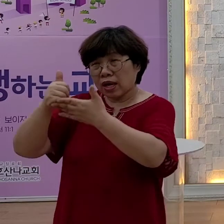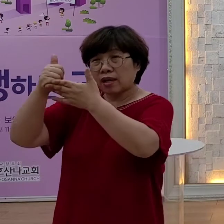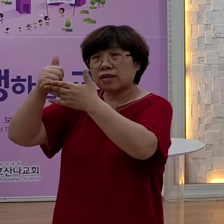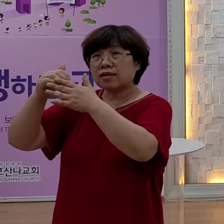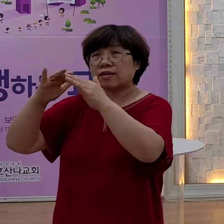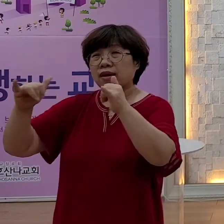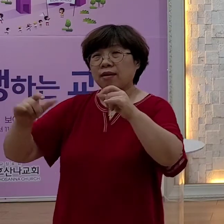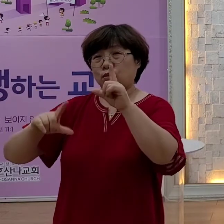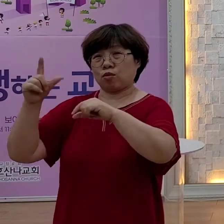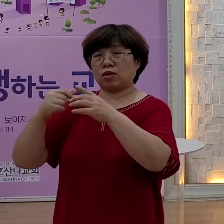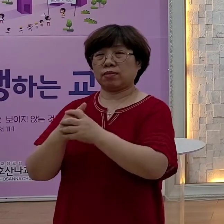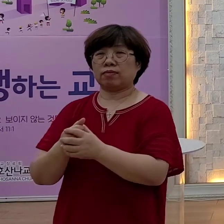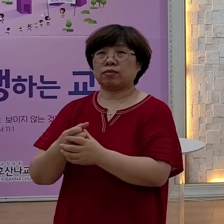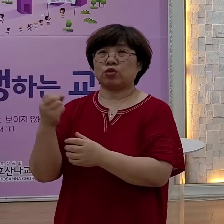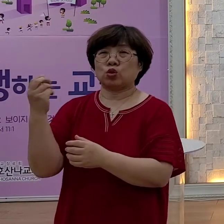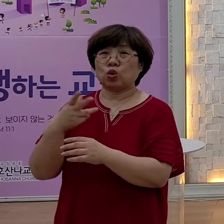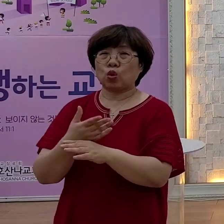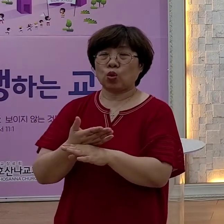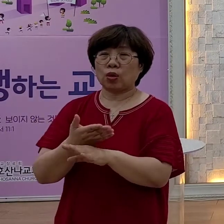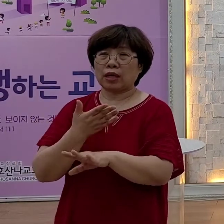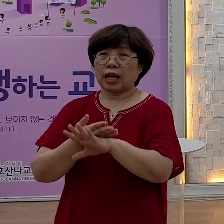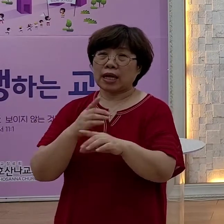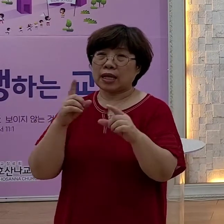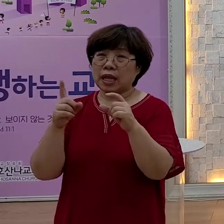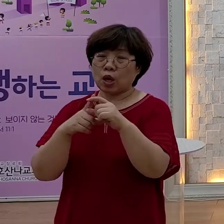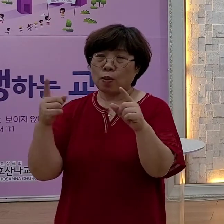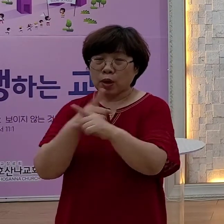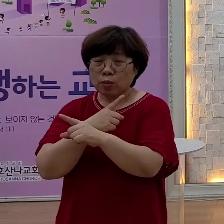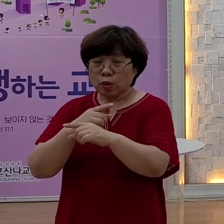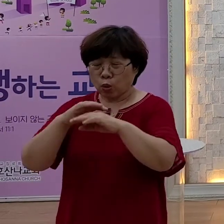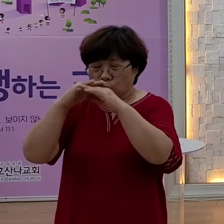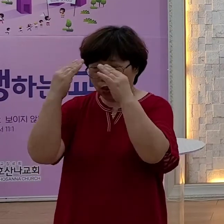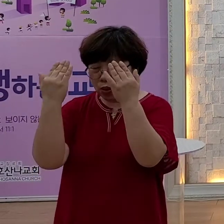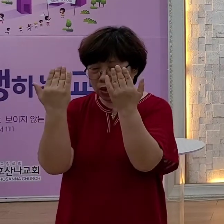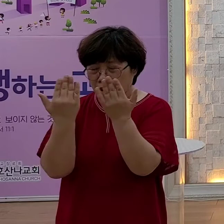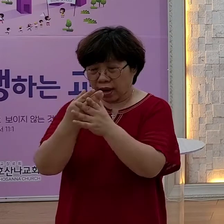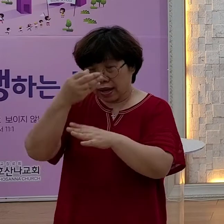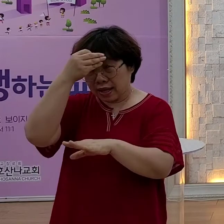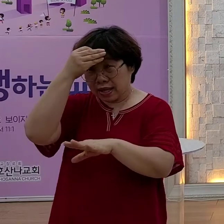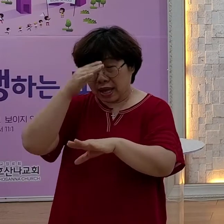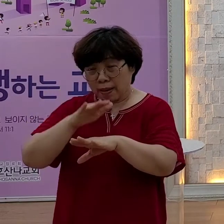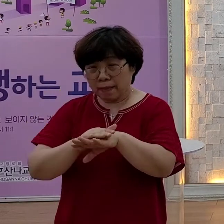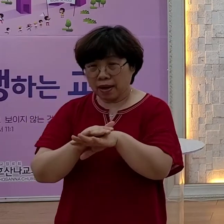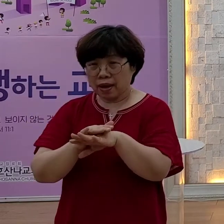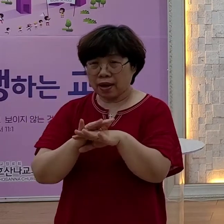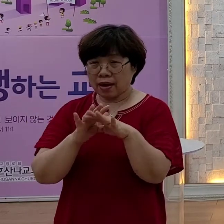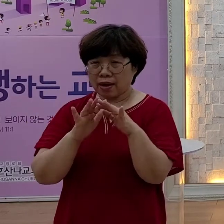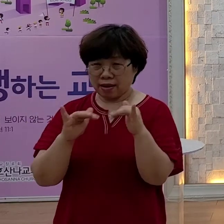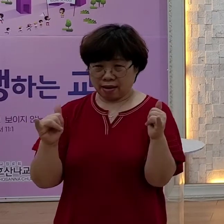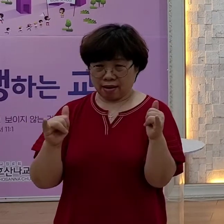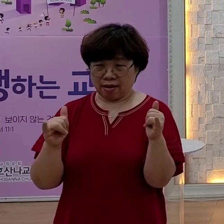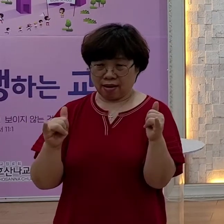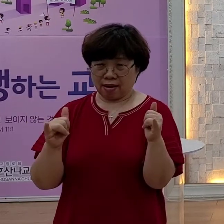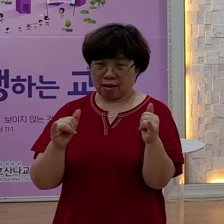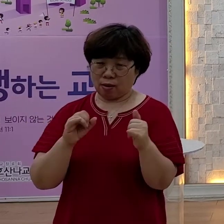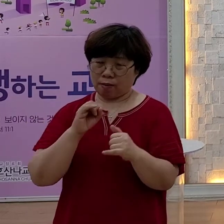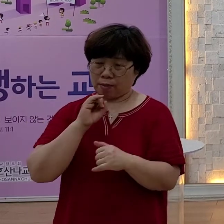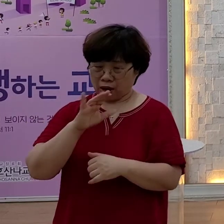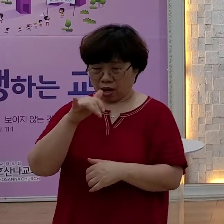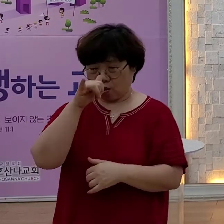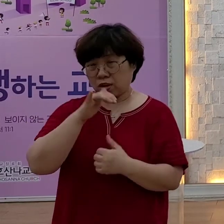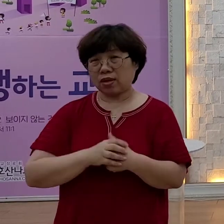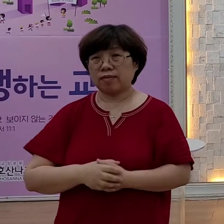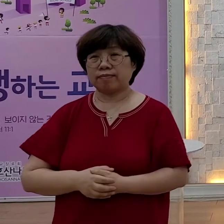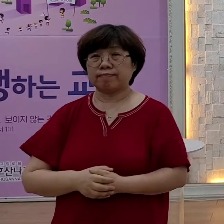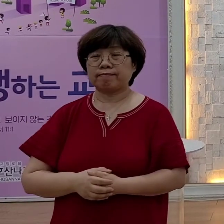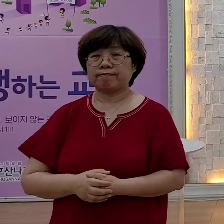모습이고, 이것을 다른 말로 온전한 예배다 라고 말씀하고 있다는 것을 우리가 깨달아야